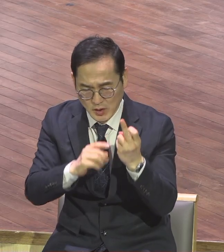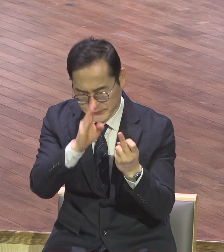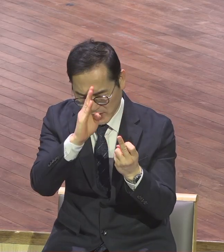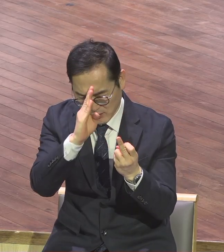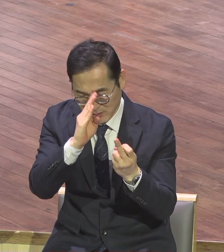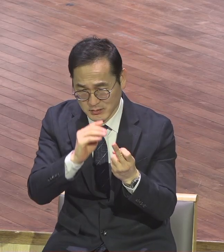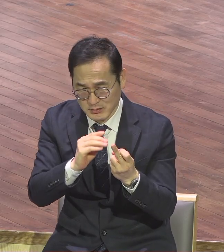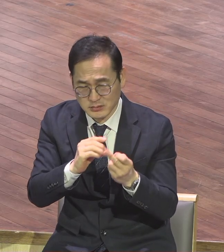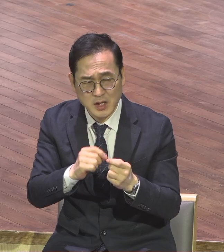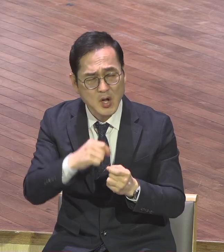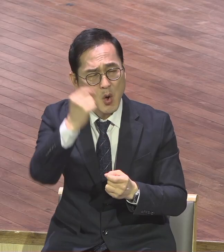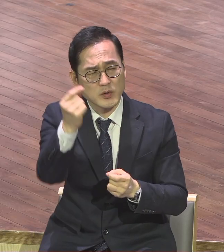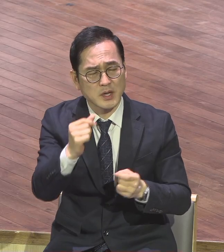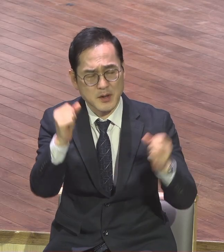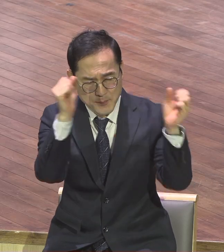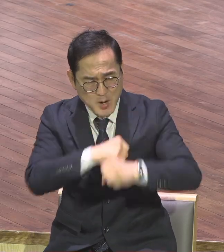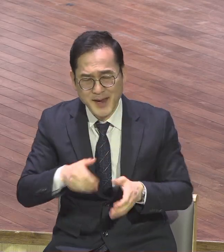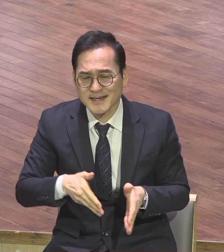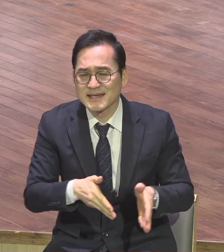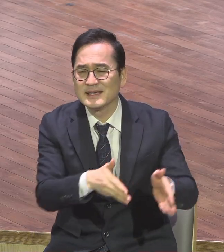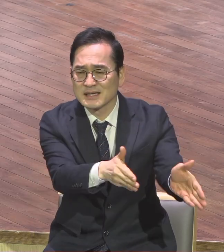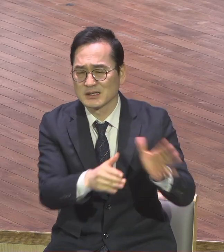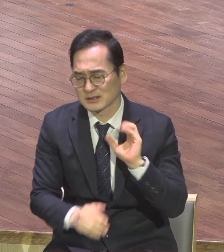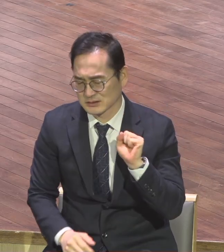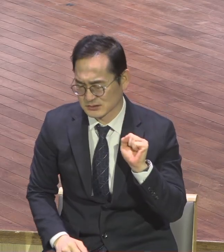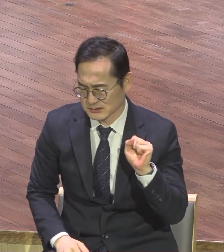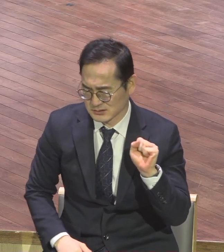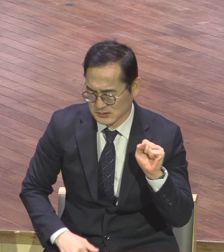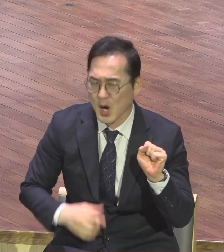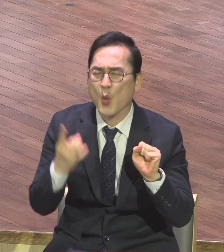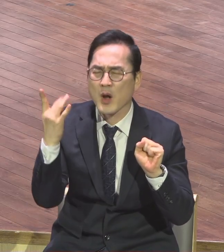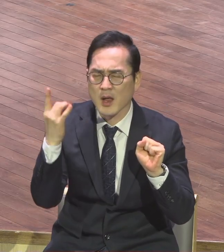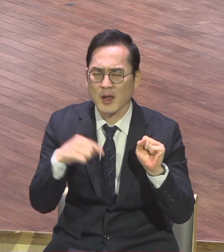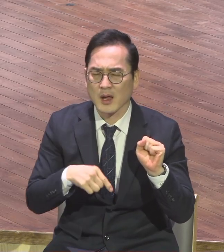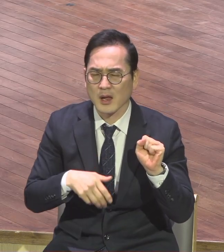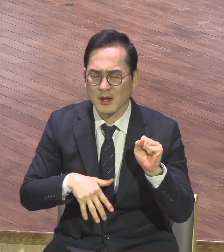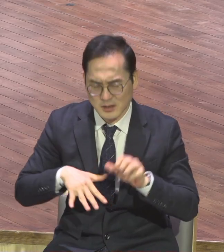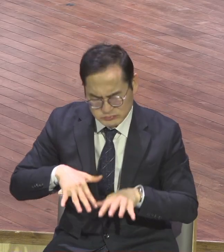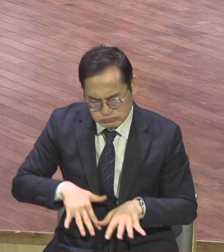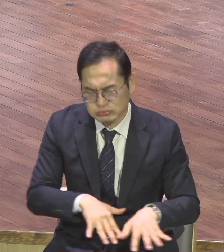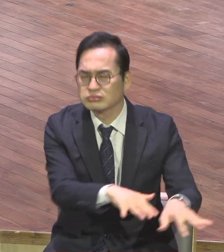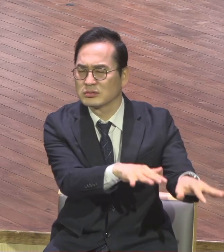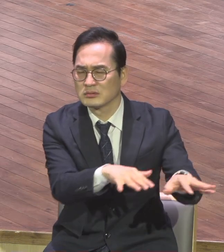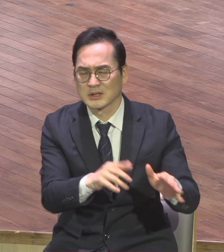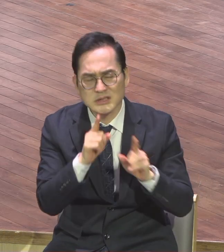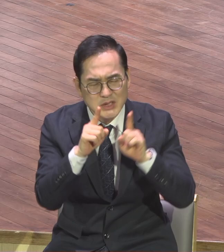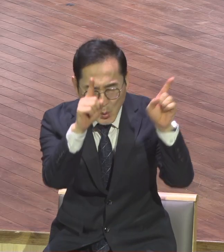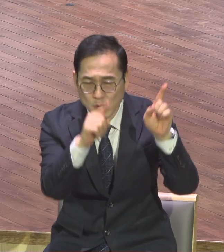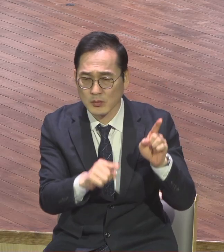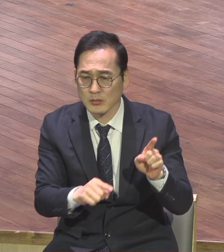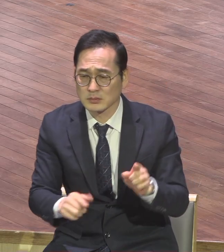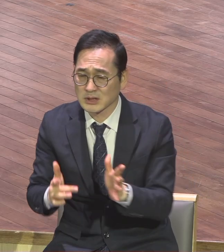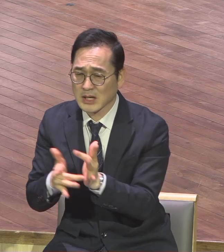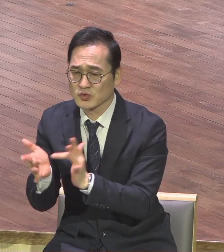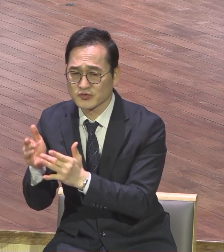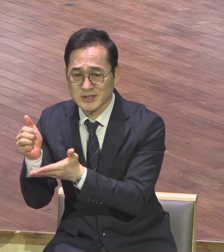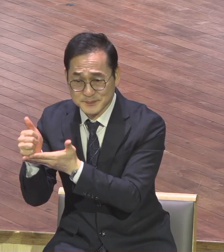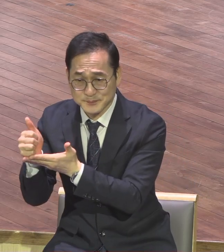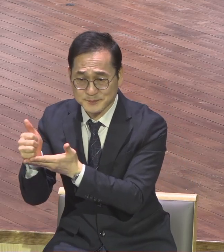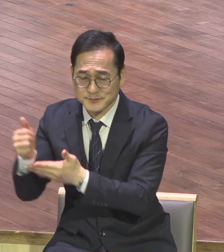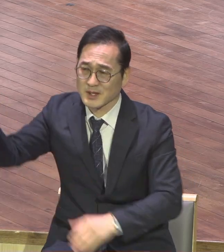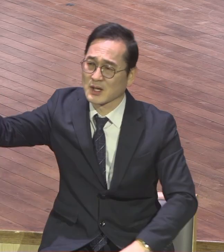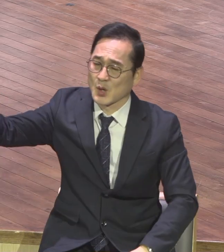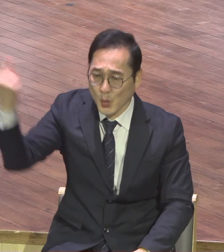불신자 그렇잖아요, 영혼의 멸망길로 갈 수밖에 없는 운명이어서 운명. 그런데 예수 그리스도의